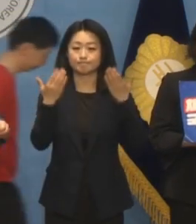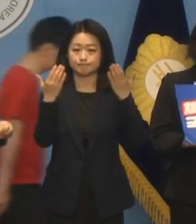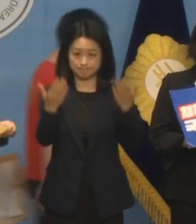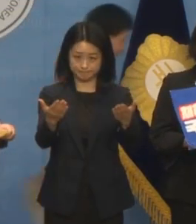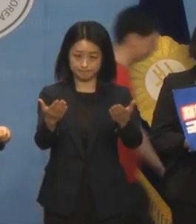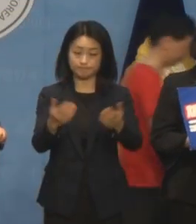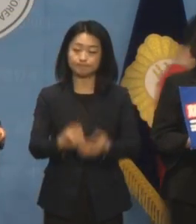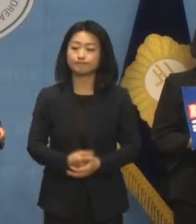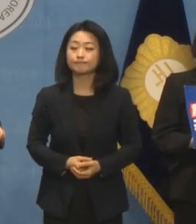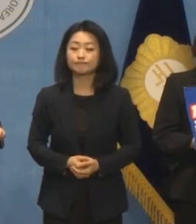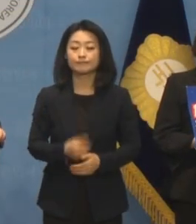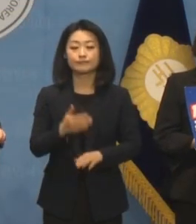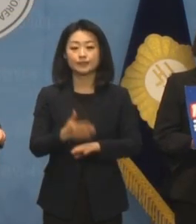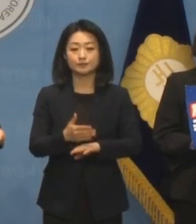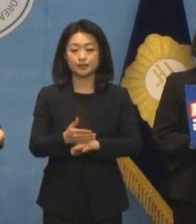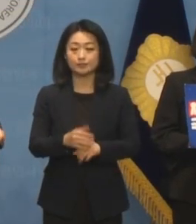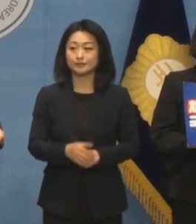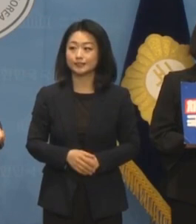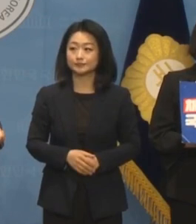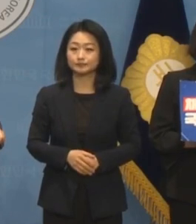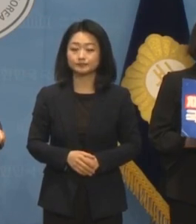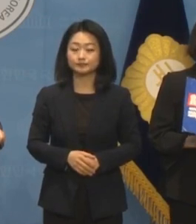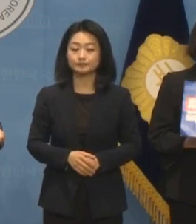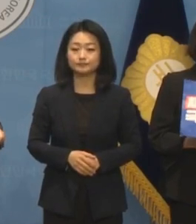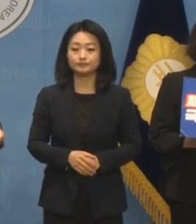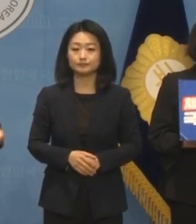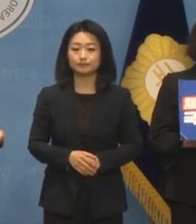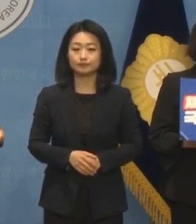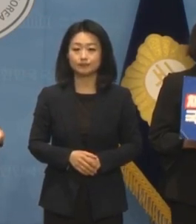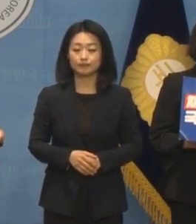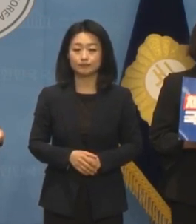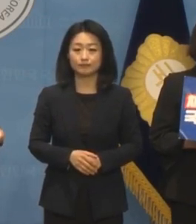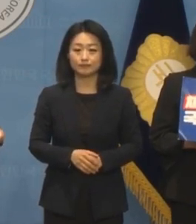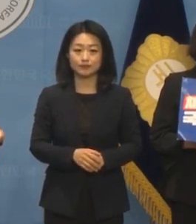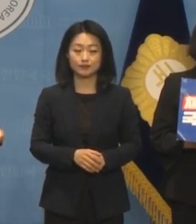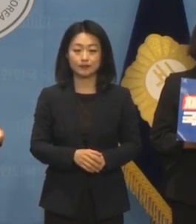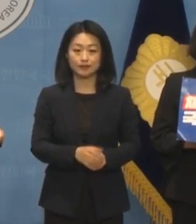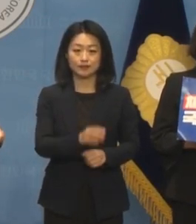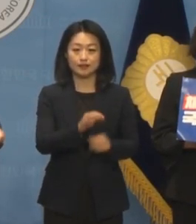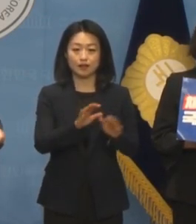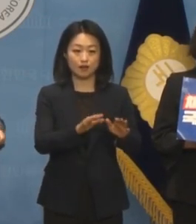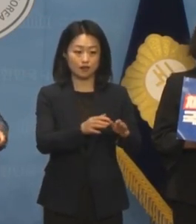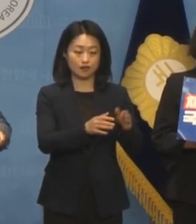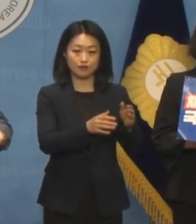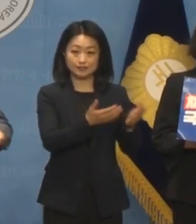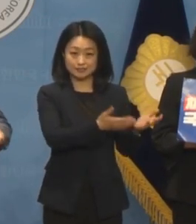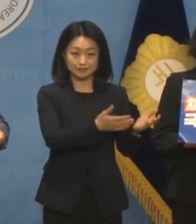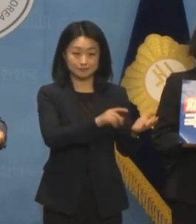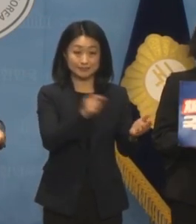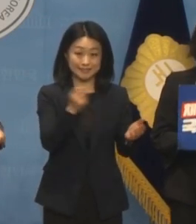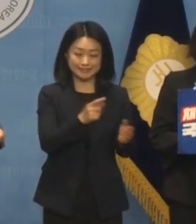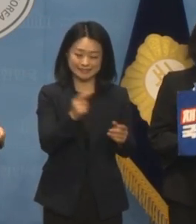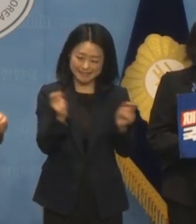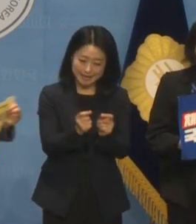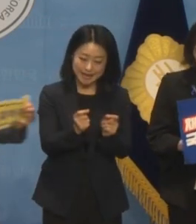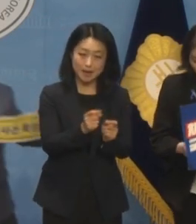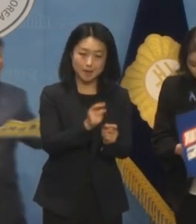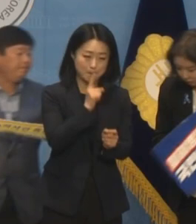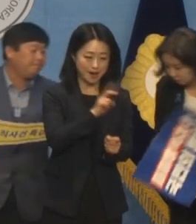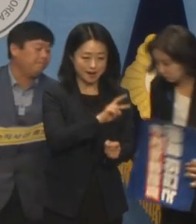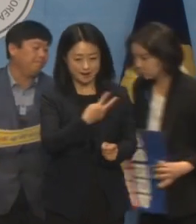예, 김기현 변호사님 감사합니다. 짧게 각계 말씀 듣겠습니다. 임세은 소장, 박지은 부원장, 박영서 언론위원 순서로 짧게 말씀드리겠습니다.